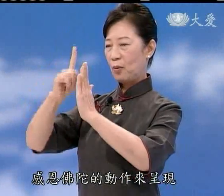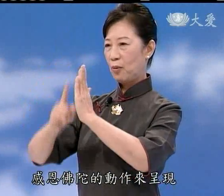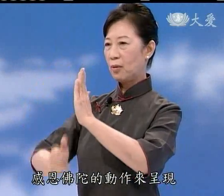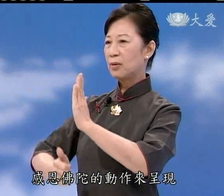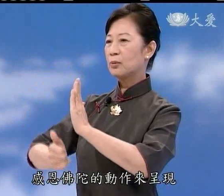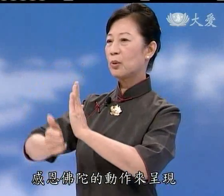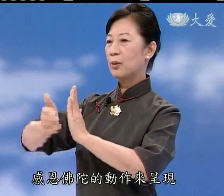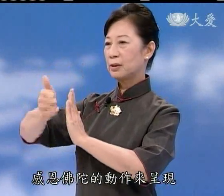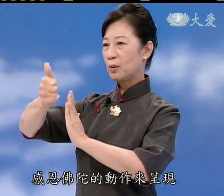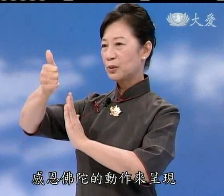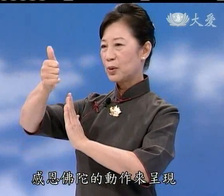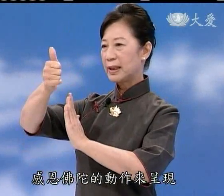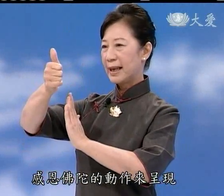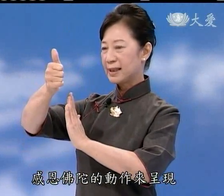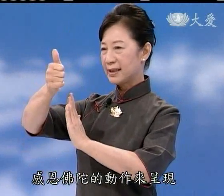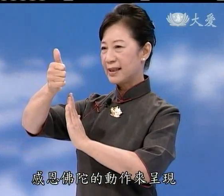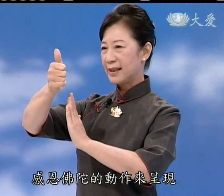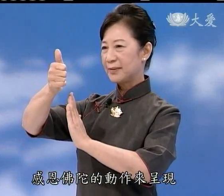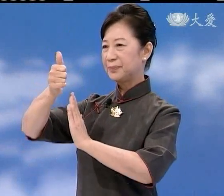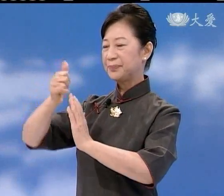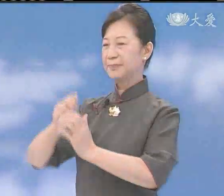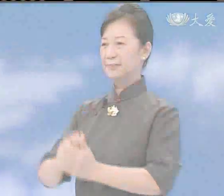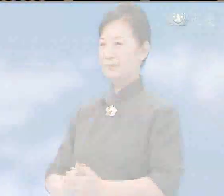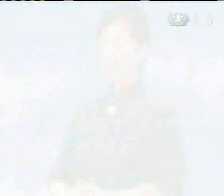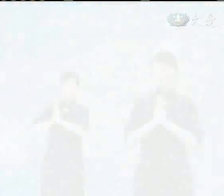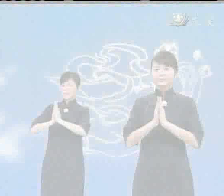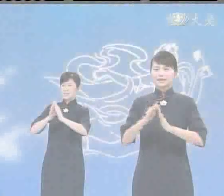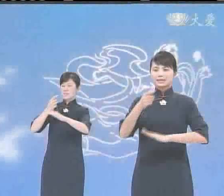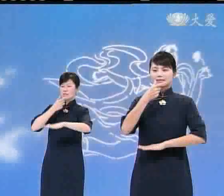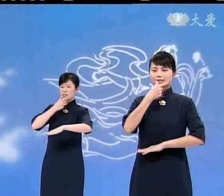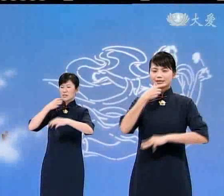佛陀的动作来呈现。